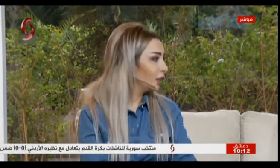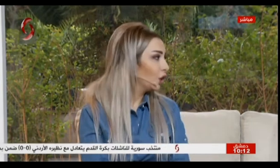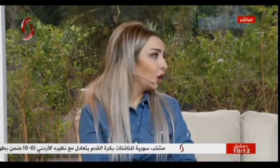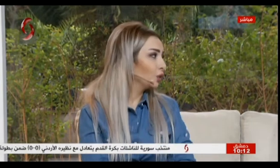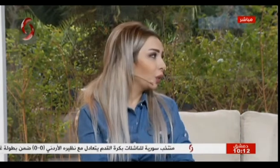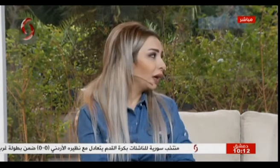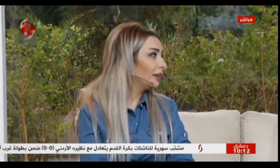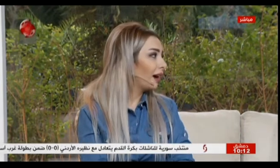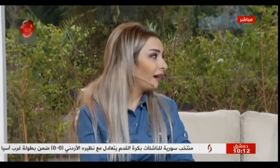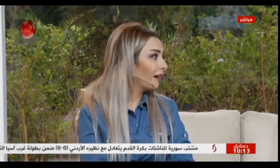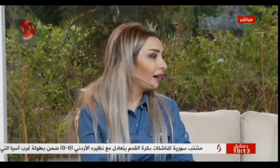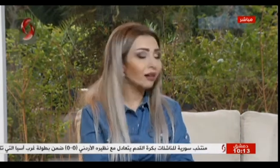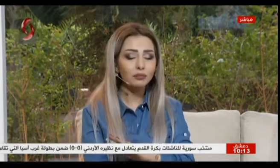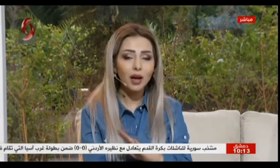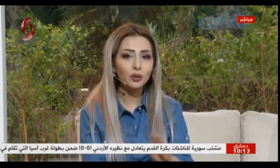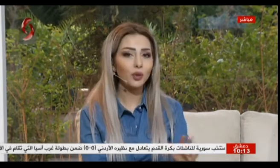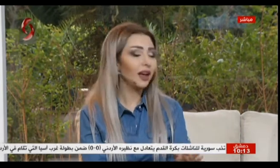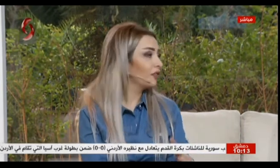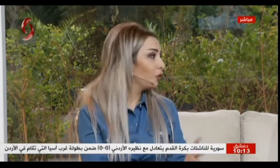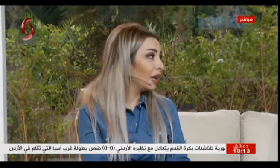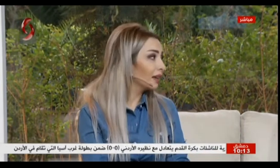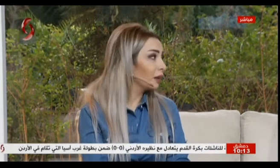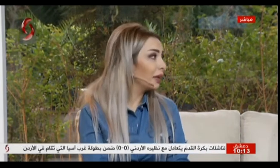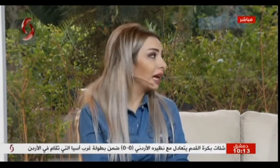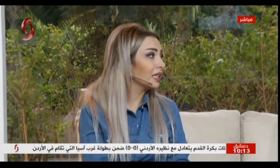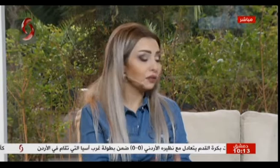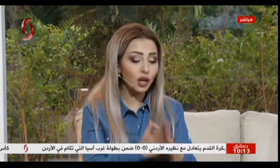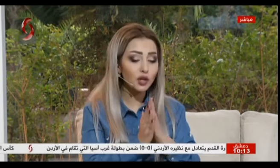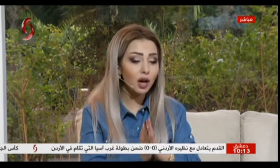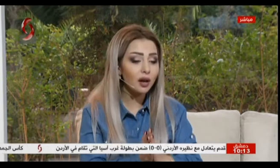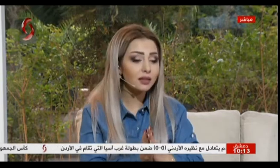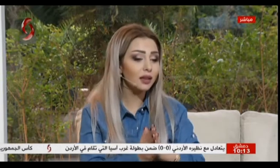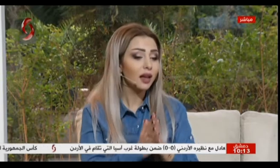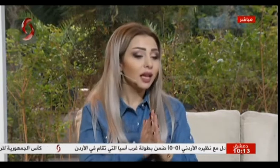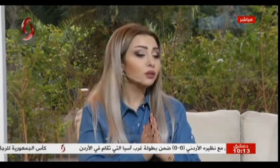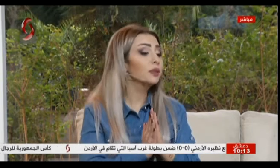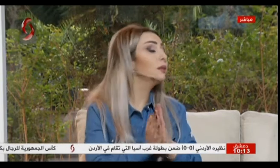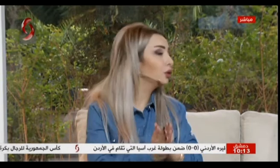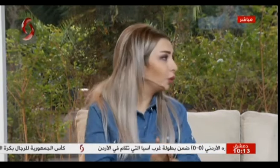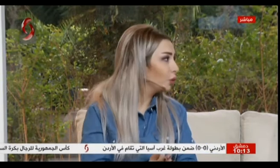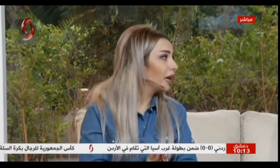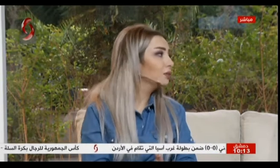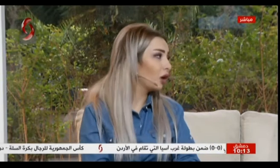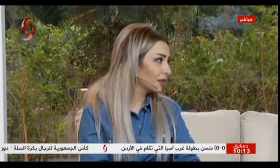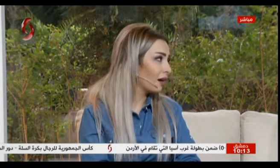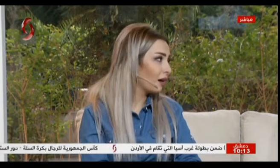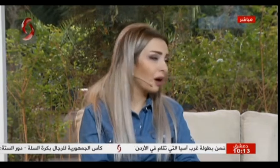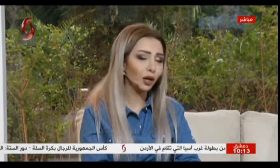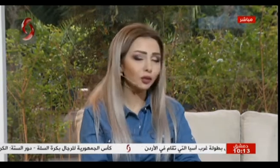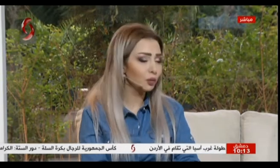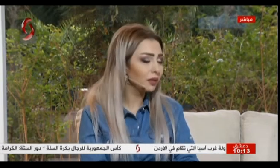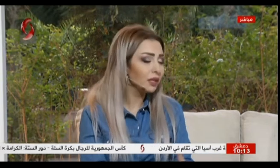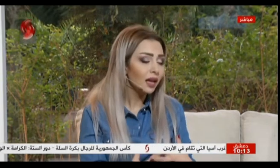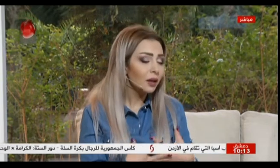هذا دليل انه الاعاقة ما بتوقف، ولكن بالعكس في اشخاص بيبدعوا بيقدموا اقصى